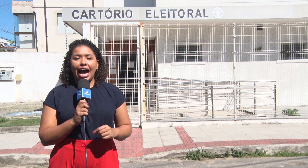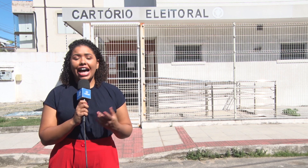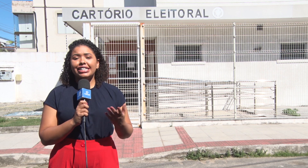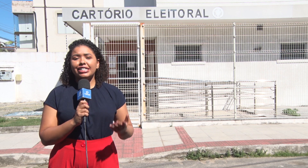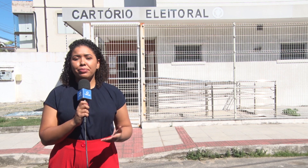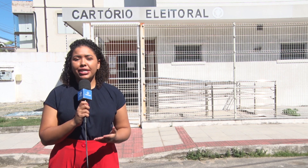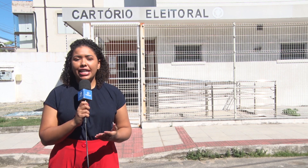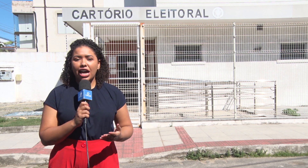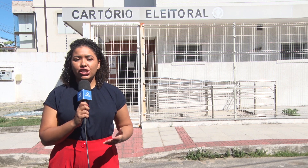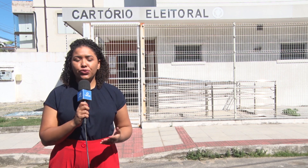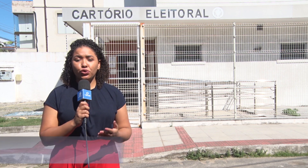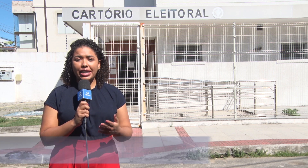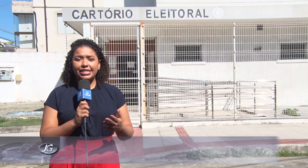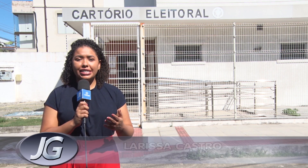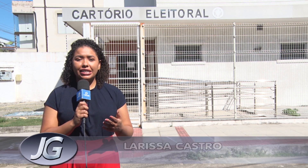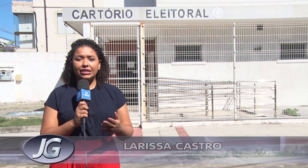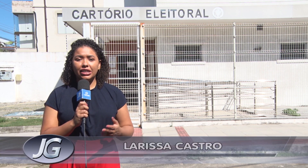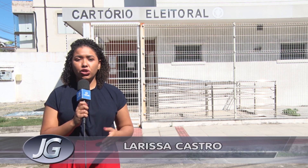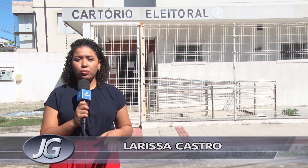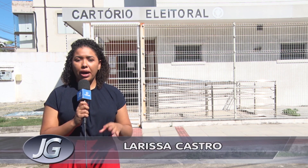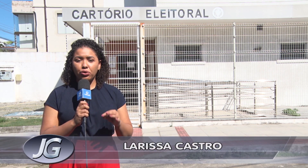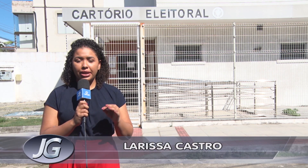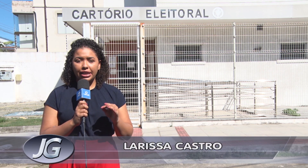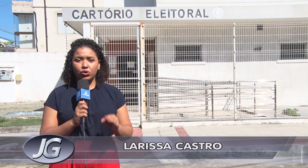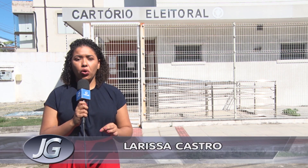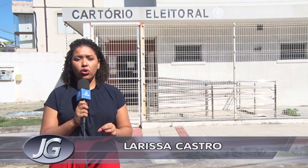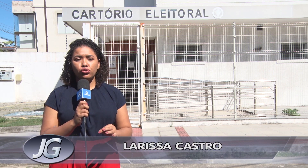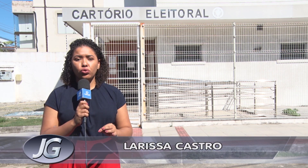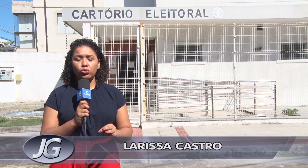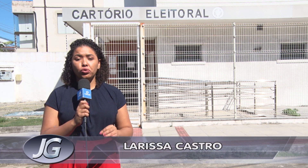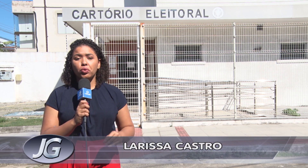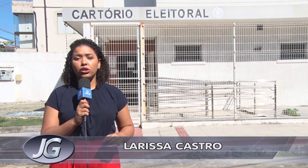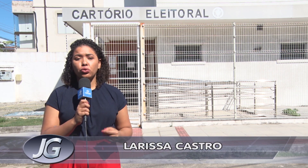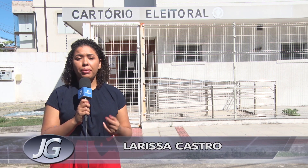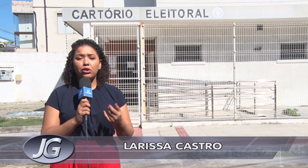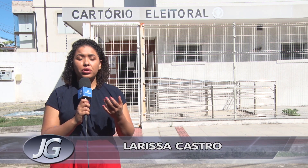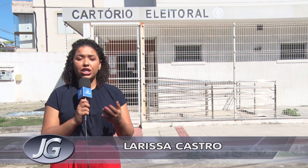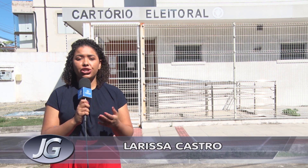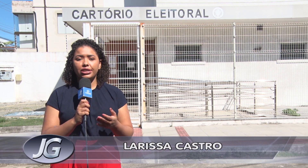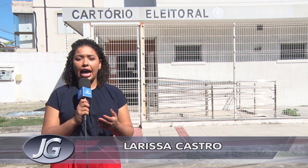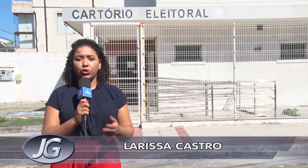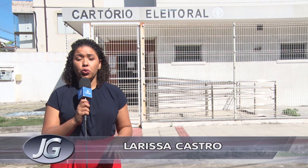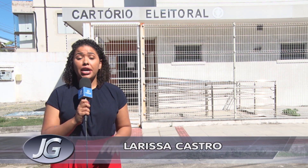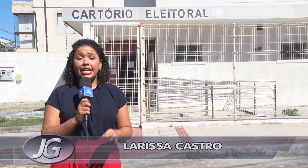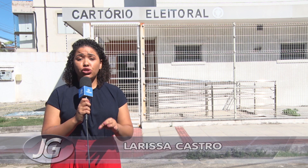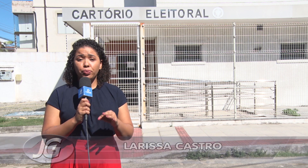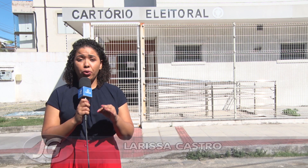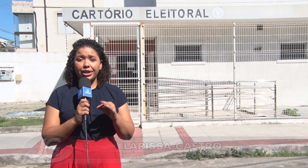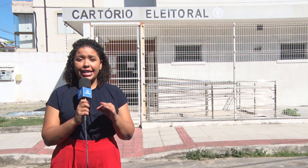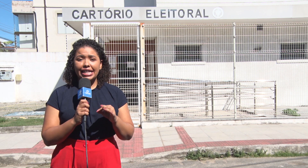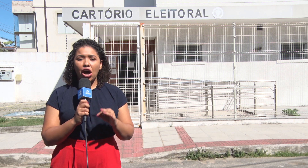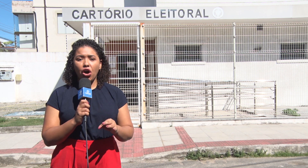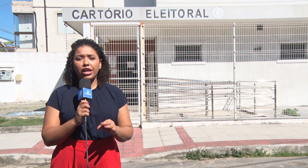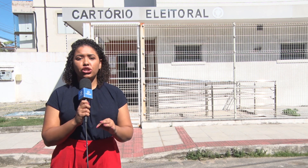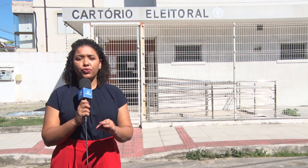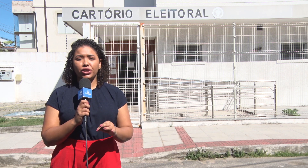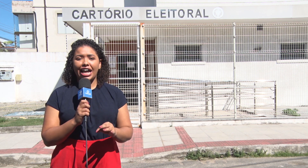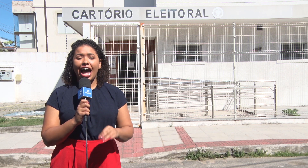A acessibilidade influencia tanto para o eleitor surdo quanto para o candidato. Isso porque, na hora de votar,